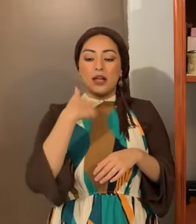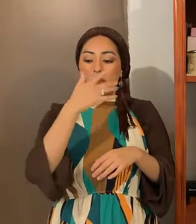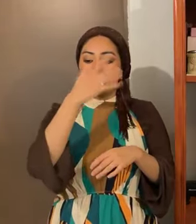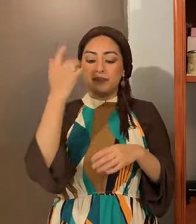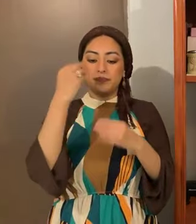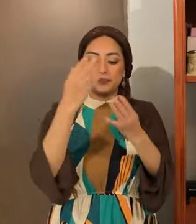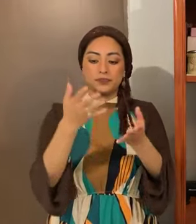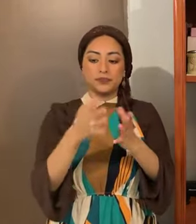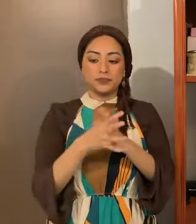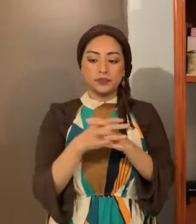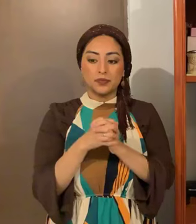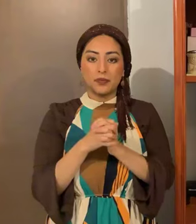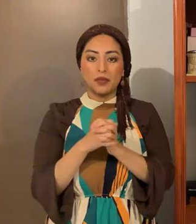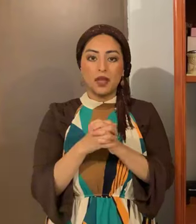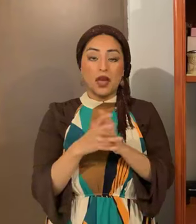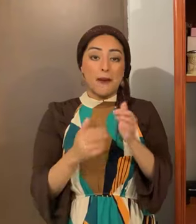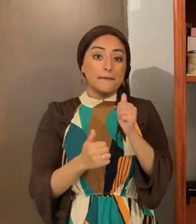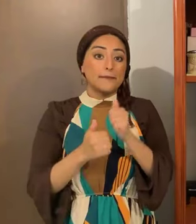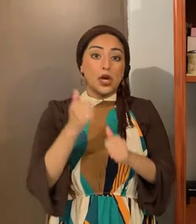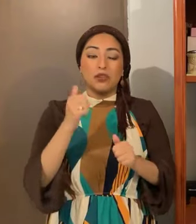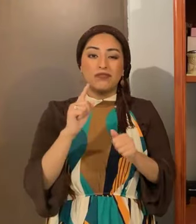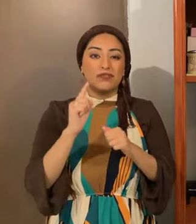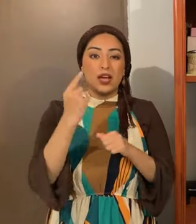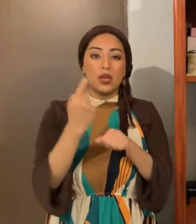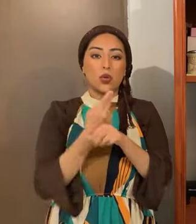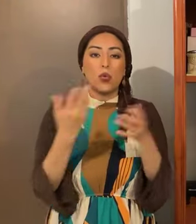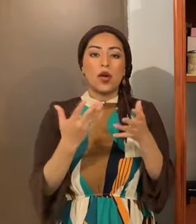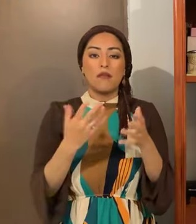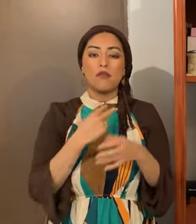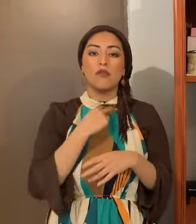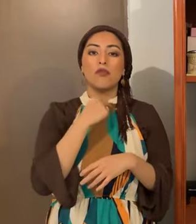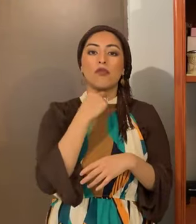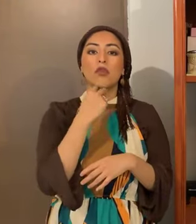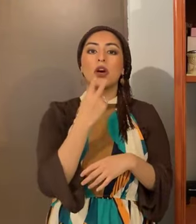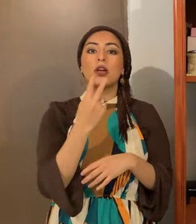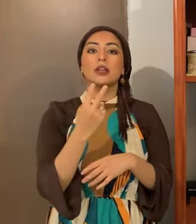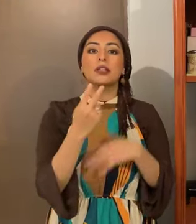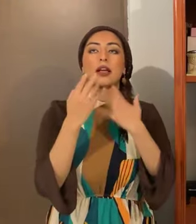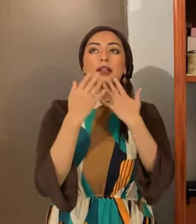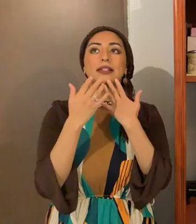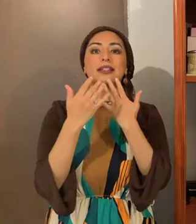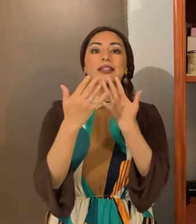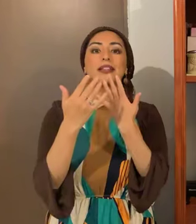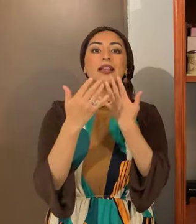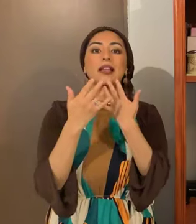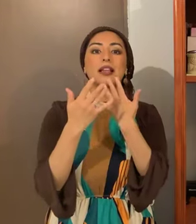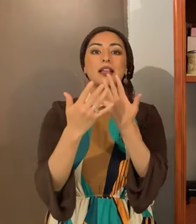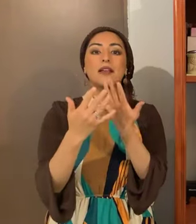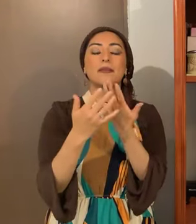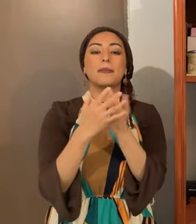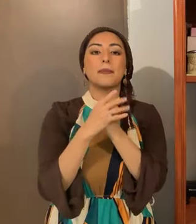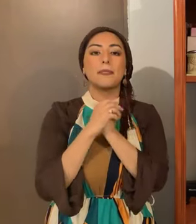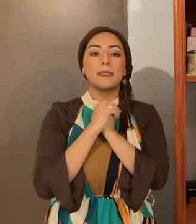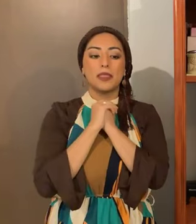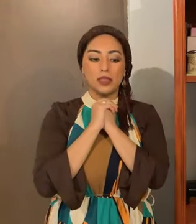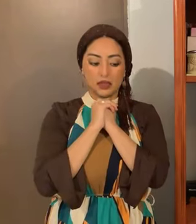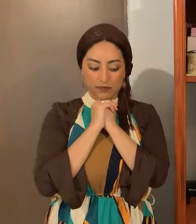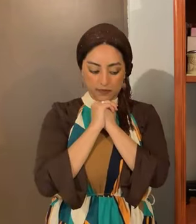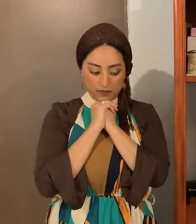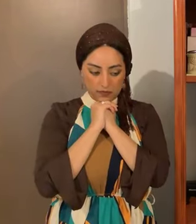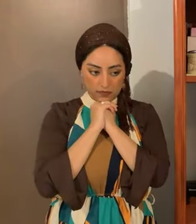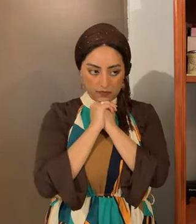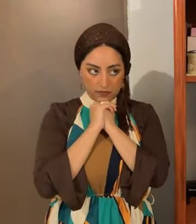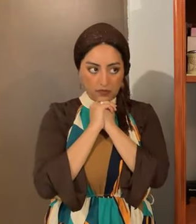de estos instrumentos, pues la voz que era muy importante, ¿verdad? En el canto. Y